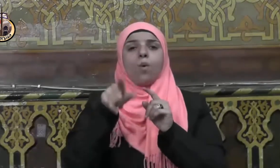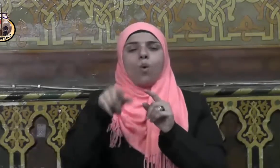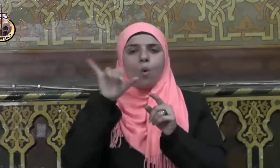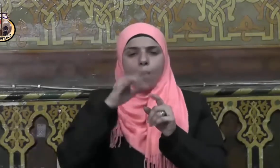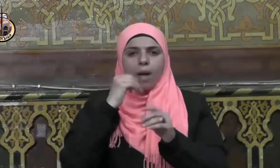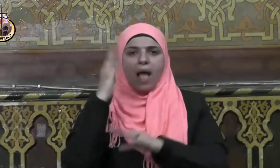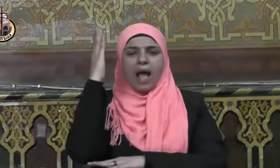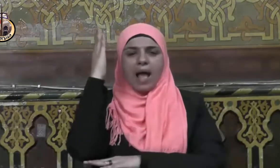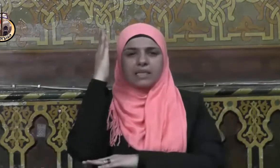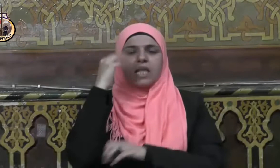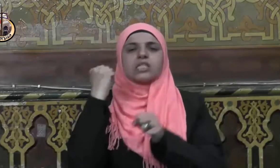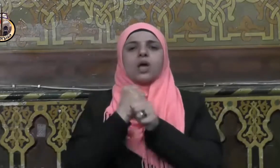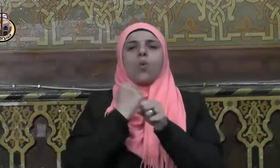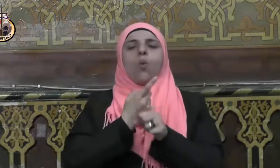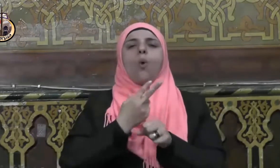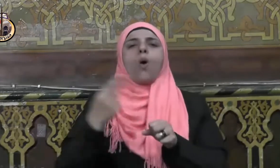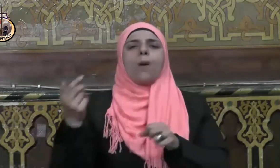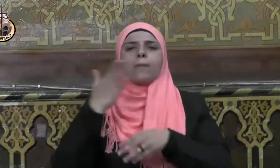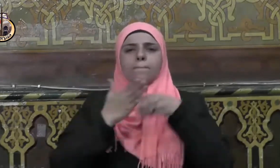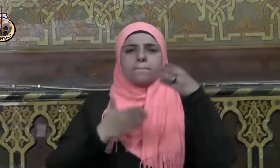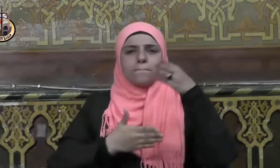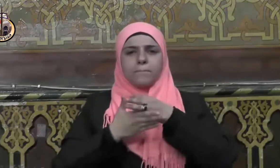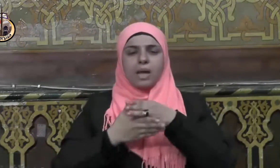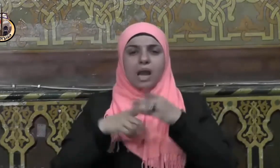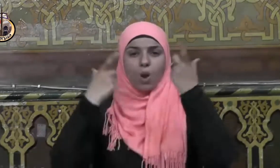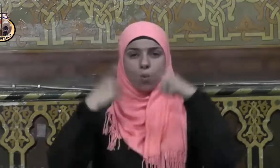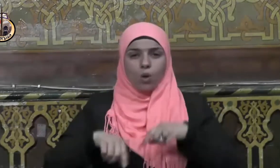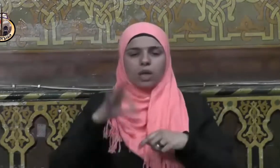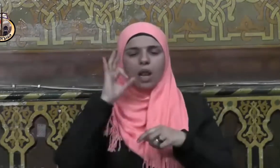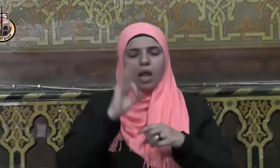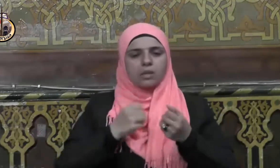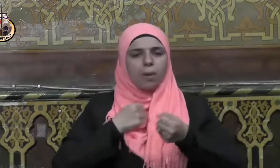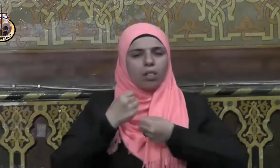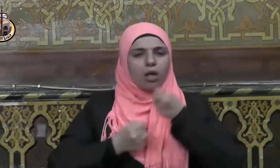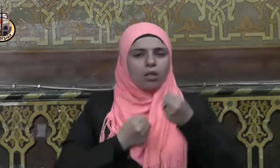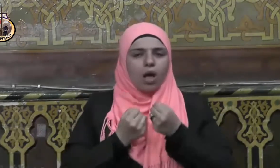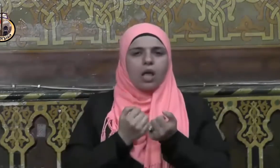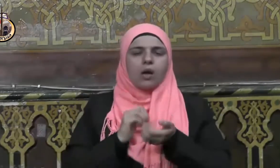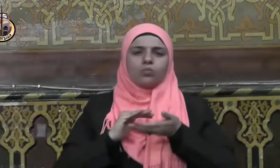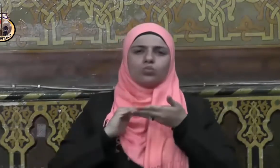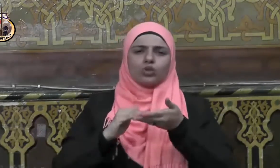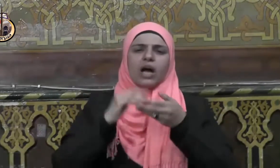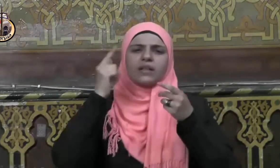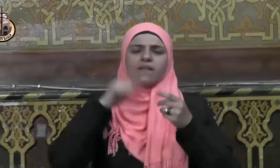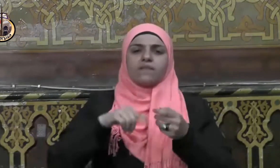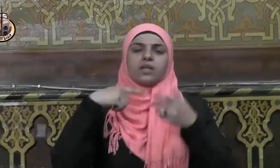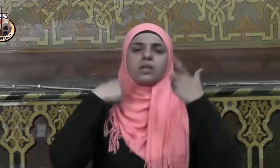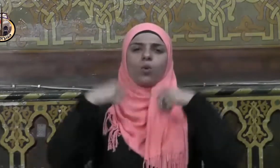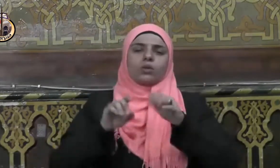بناء الوطن التضحية في سبيله، فالوطنية